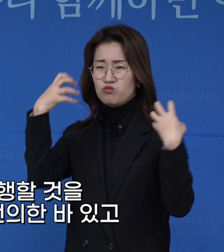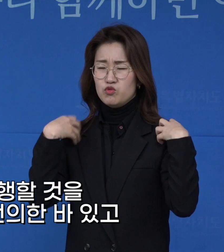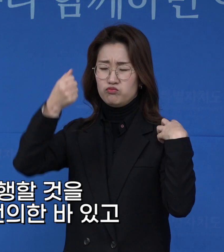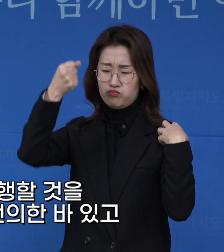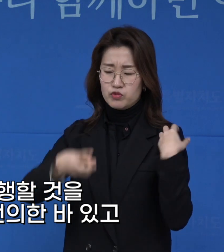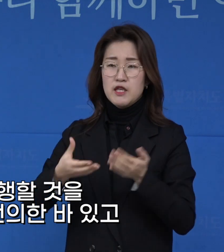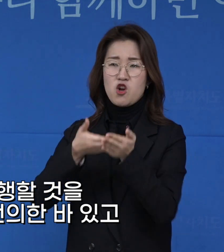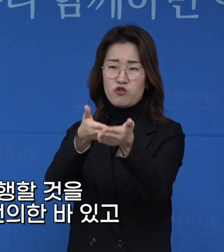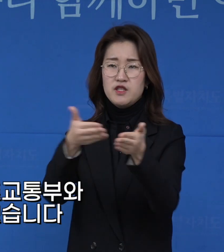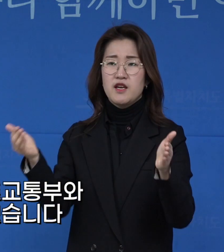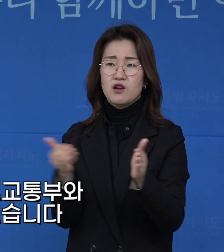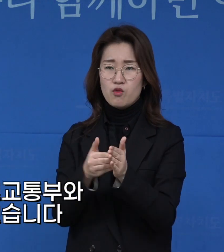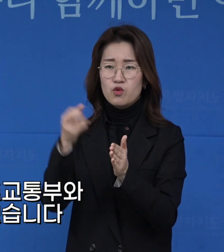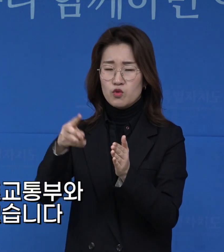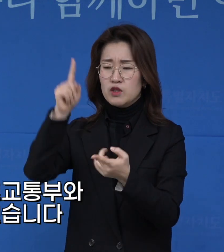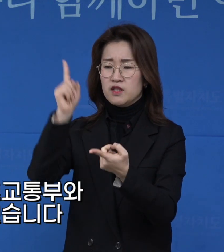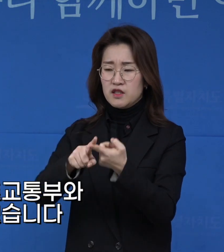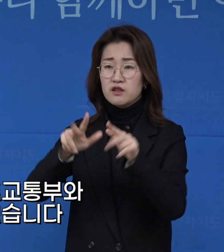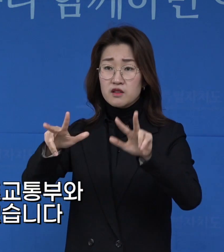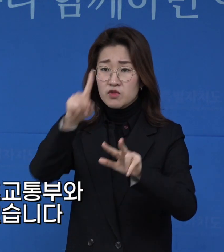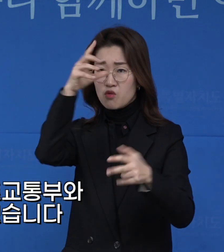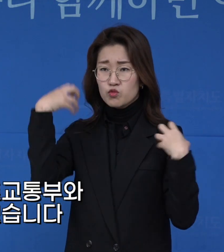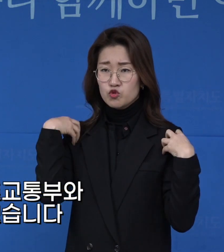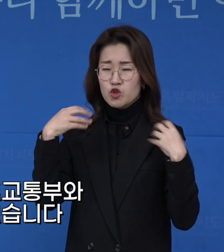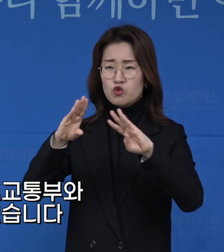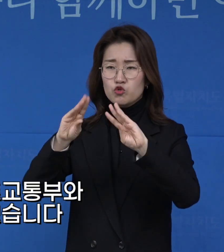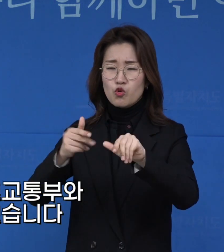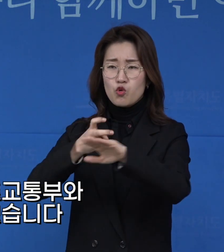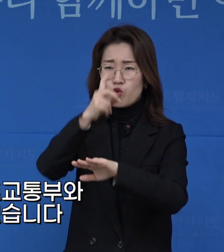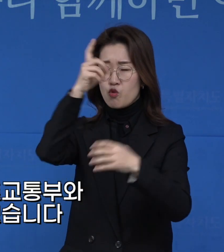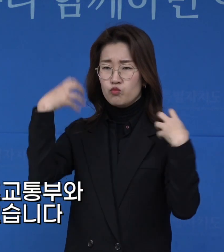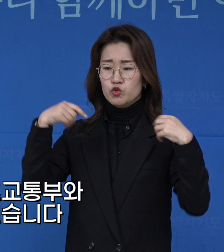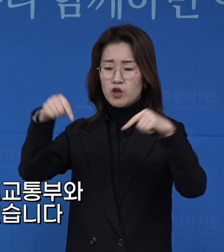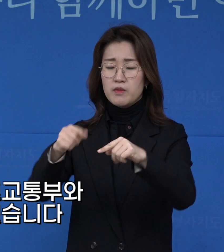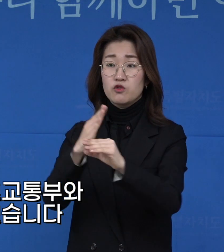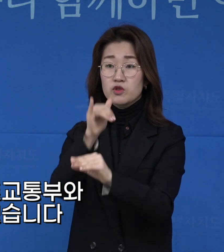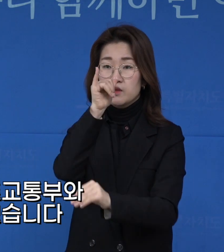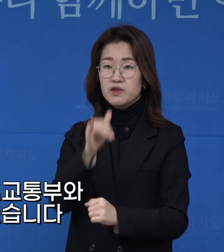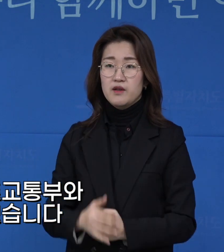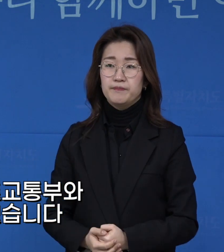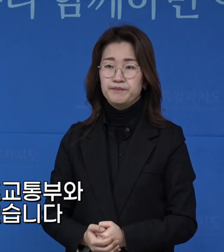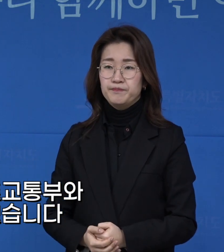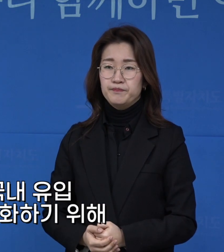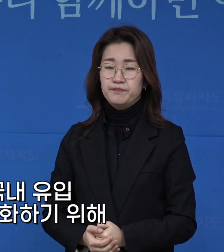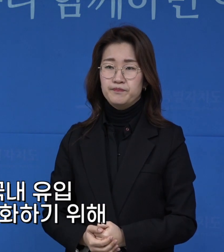건 위한 밥에 있고 이 애 대해 현재 국 토 교 통 부 와 협의 중에 있습니다